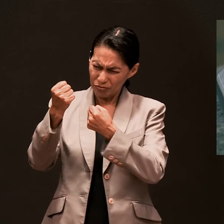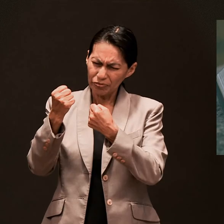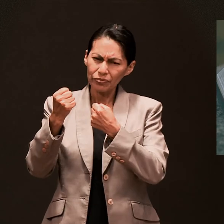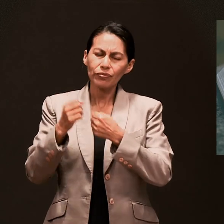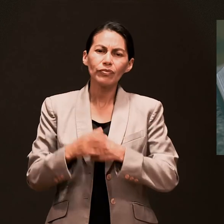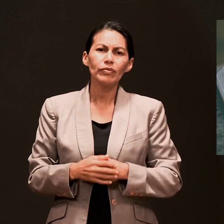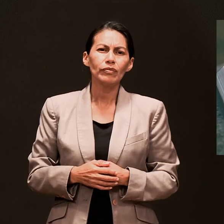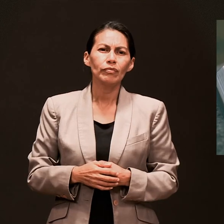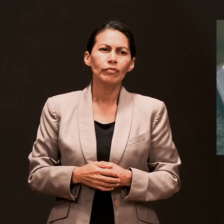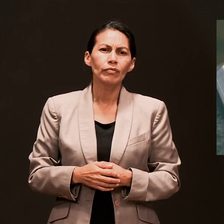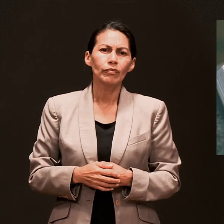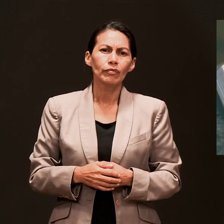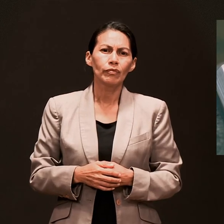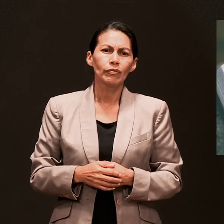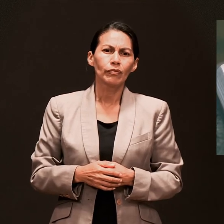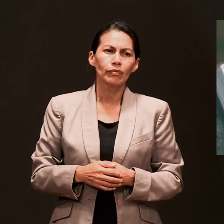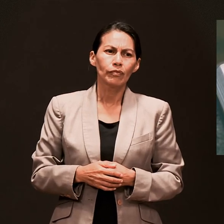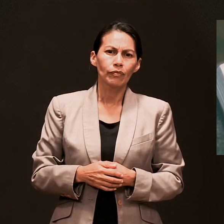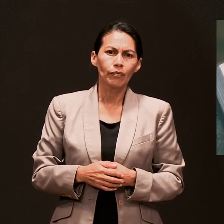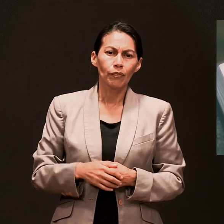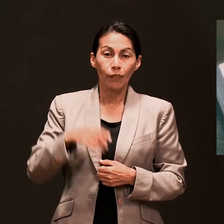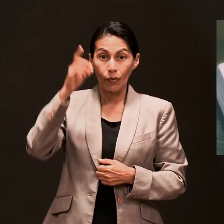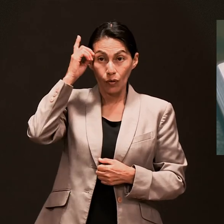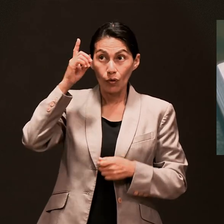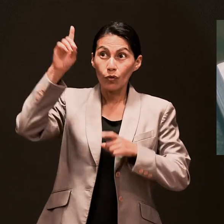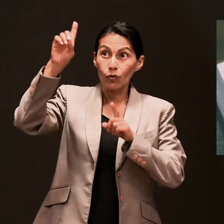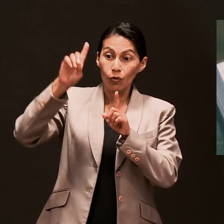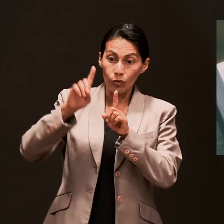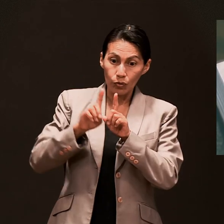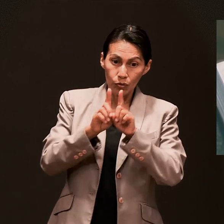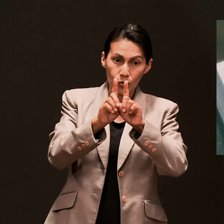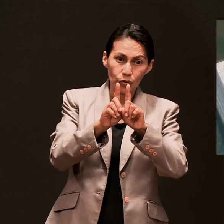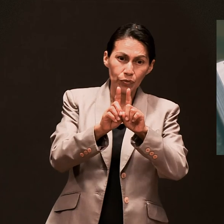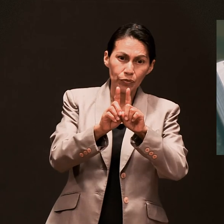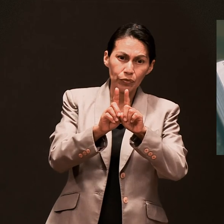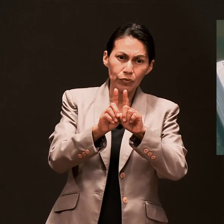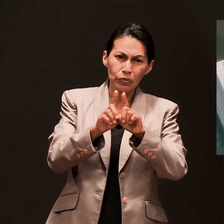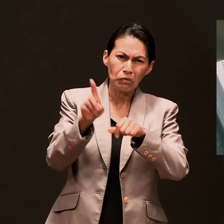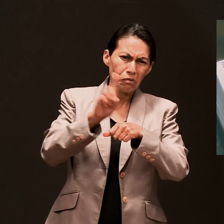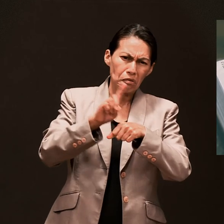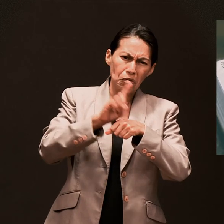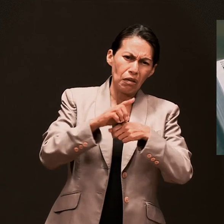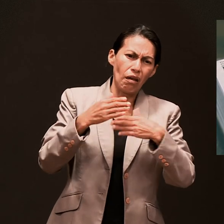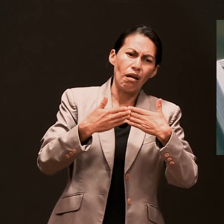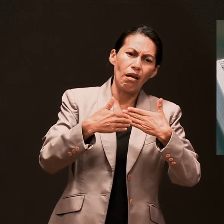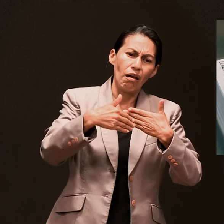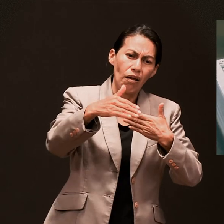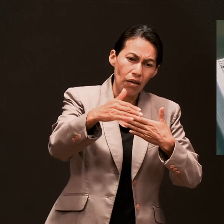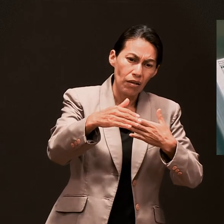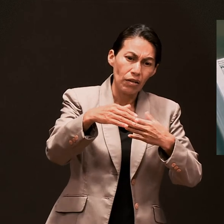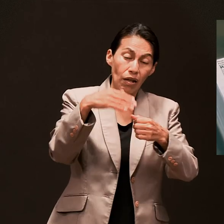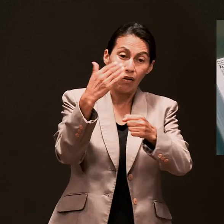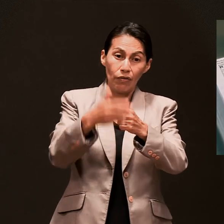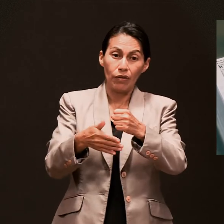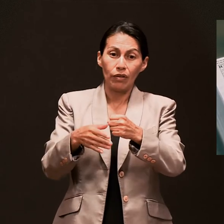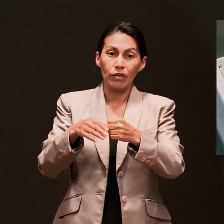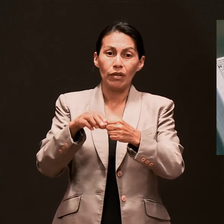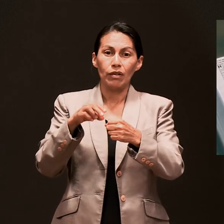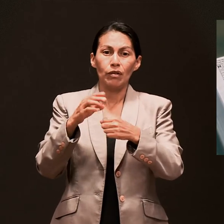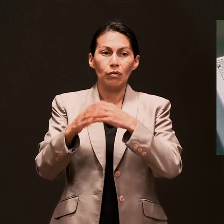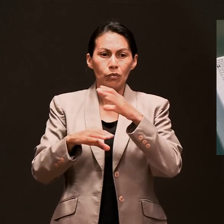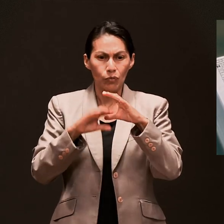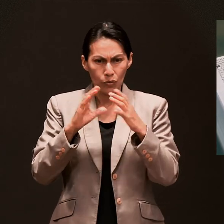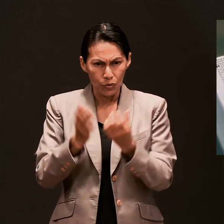fortalece Pero hay otra también Pastor no que es que Dios está con nosotros